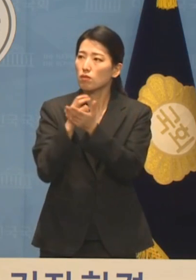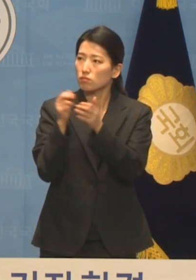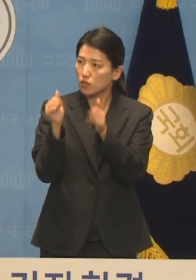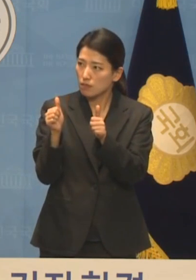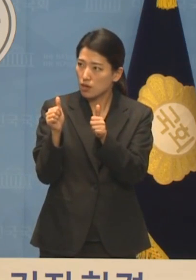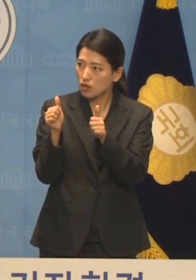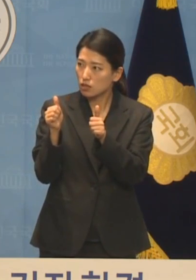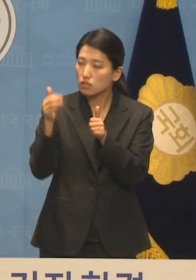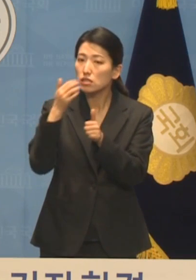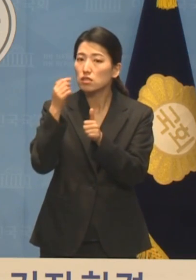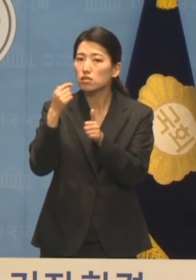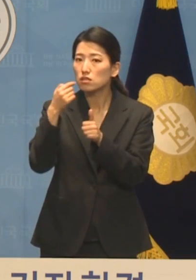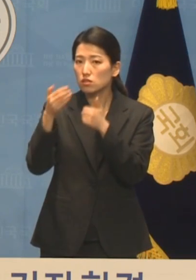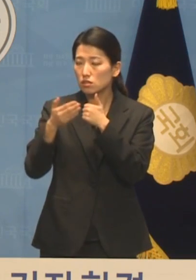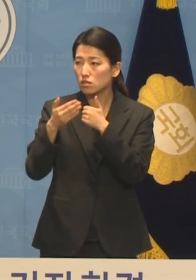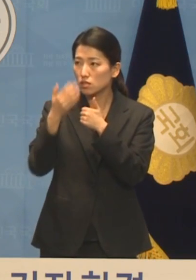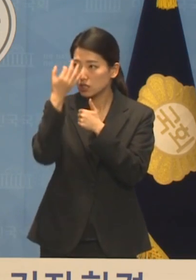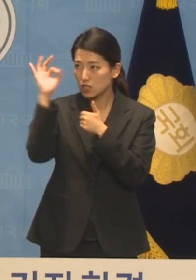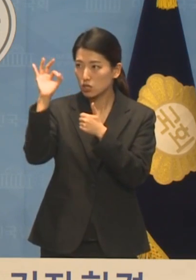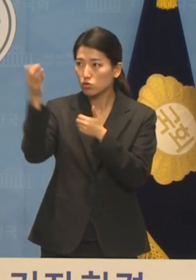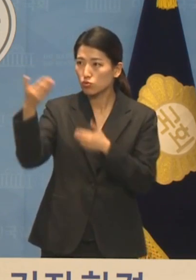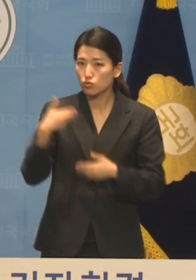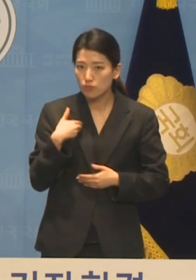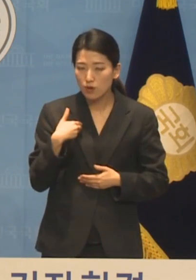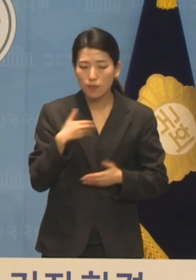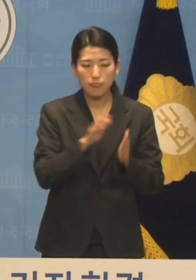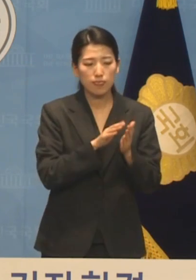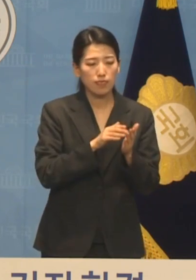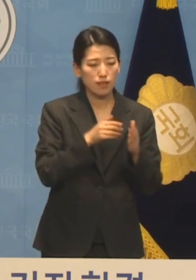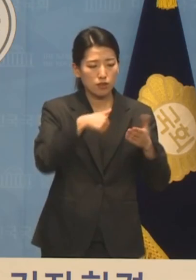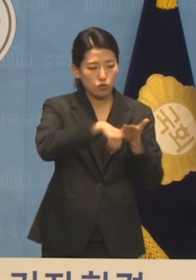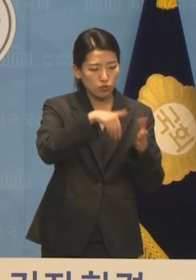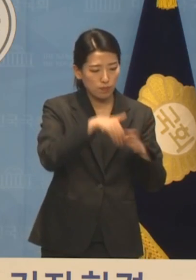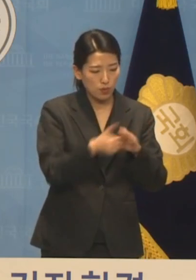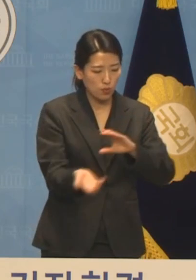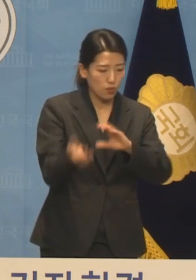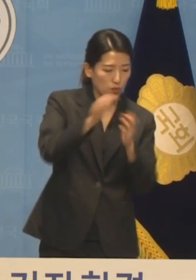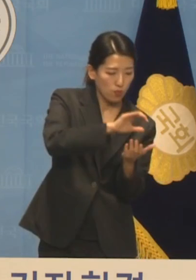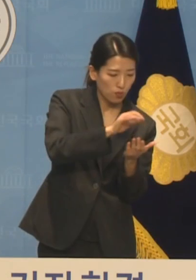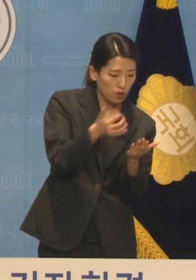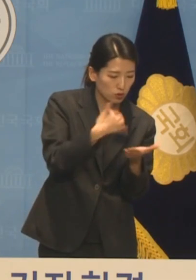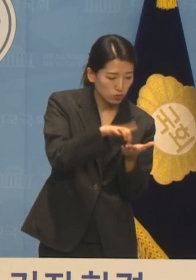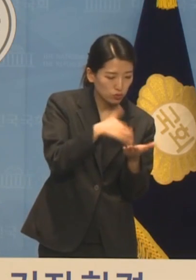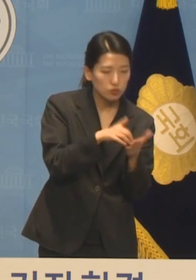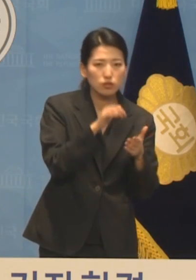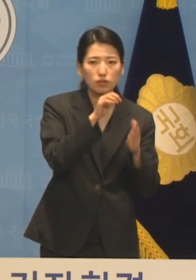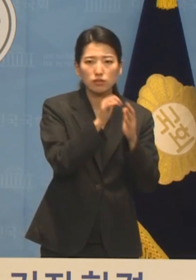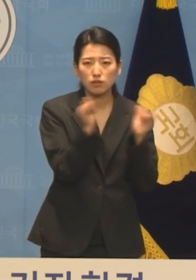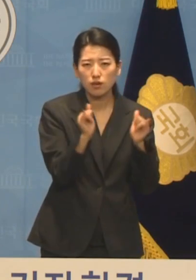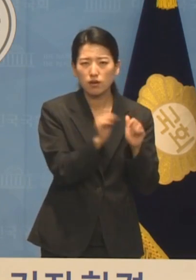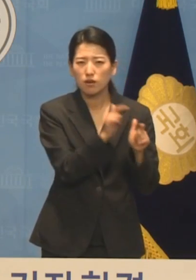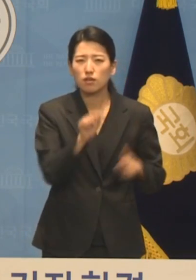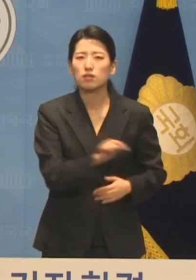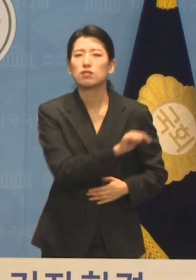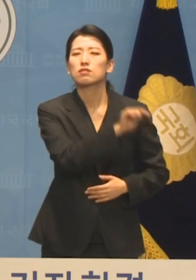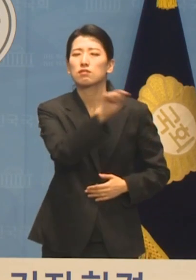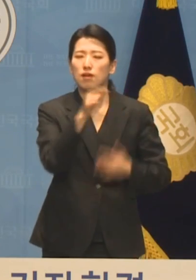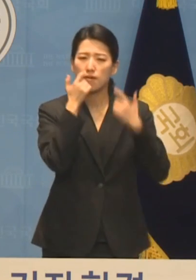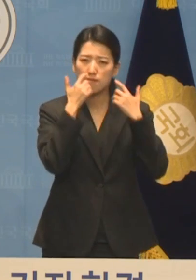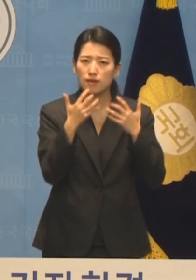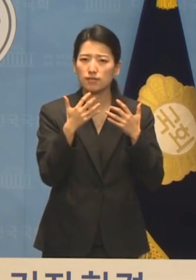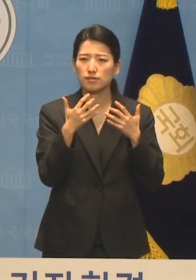수와 개표 수의 검증, 선관위 서버 검증까지도 받겠다라고 진술했습니다. 그럼에도 불구하고